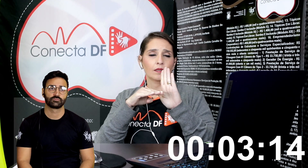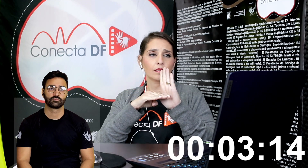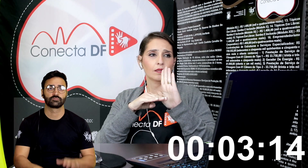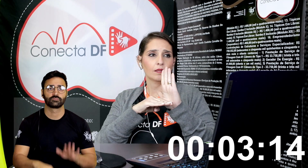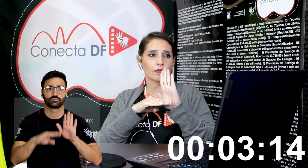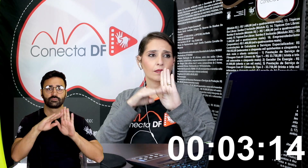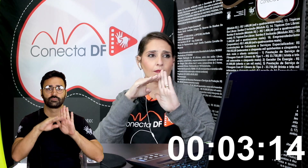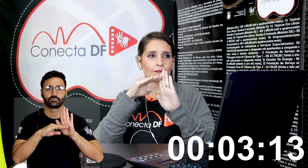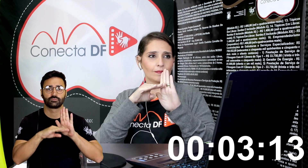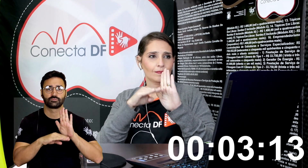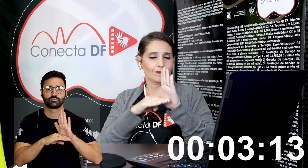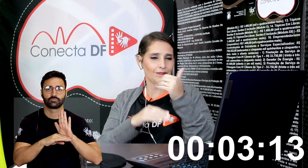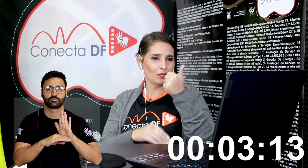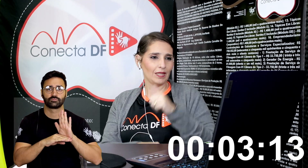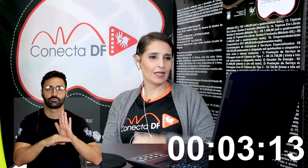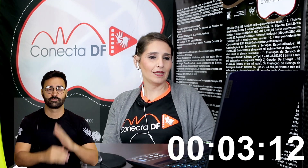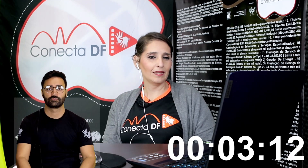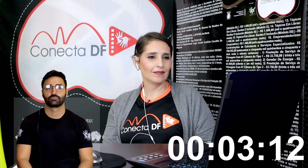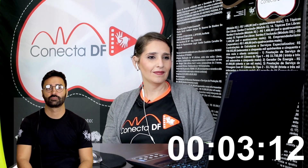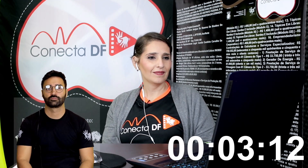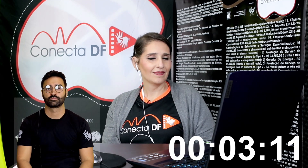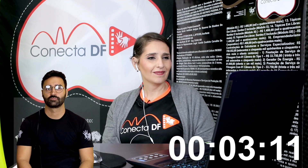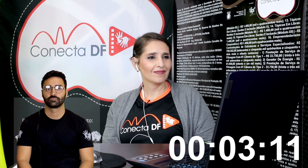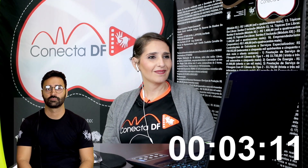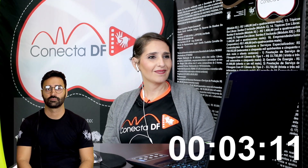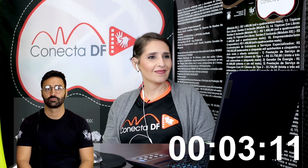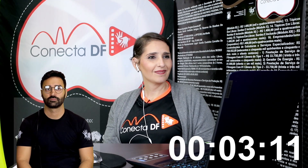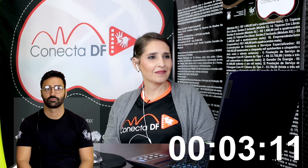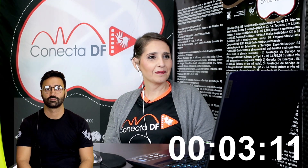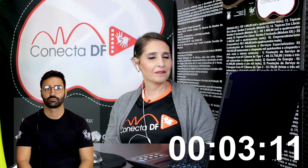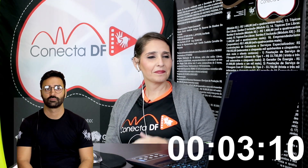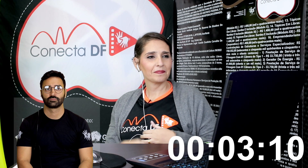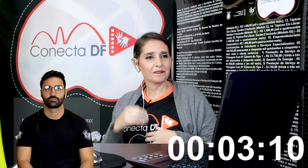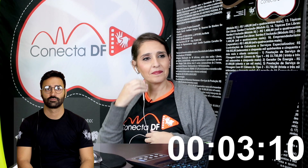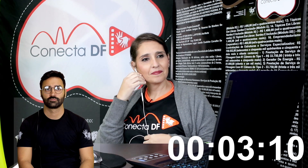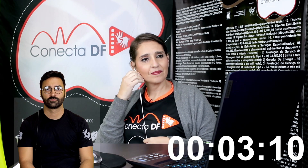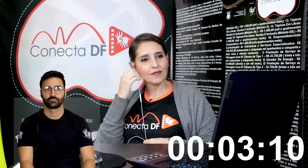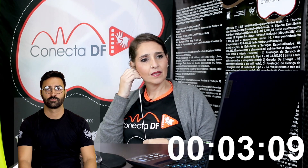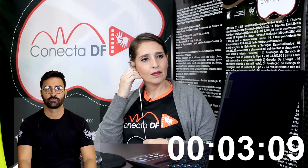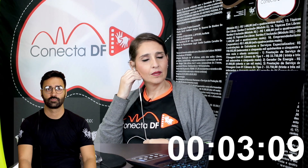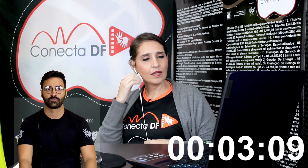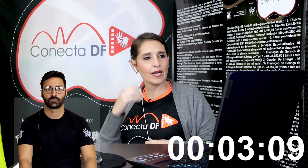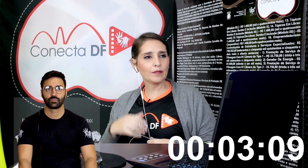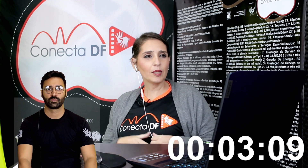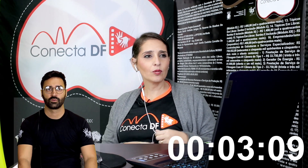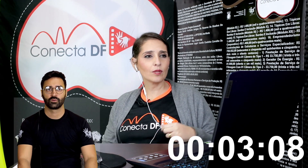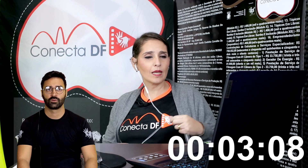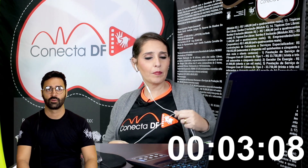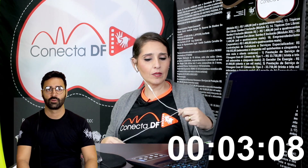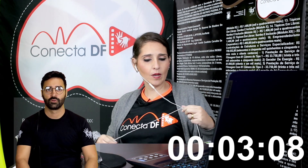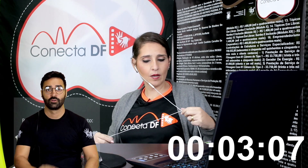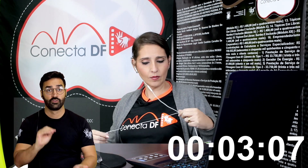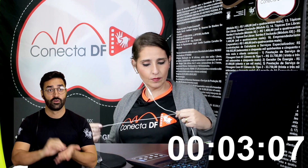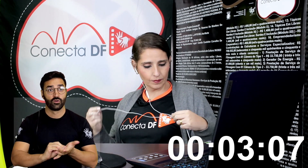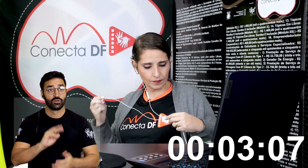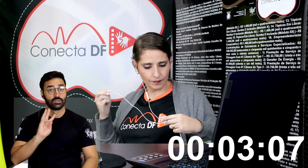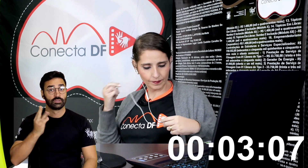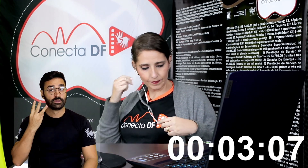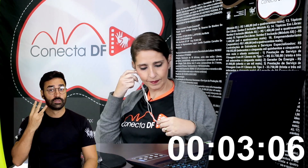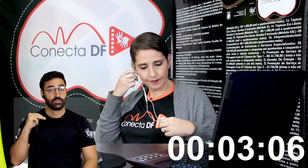Tá, certo. Obrigada. Por nada. 3 minutos, hein,